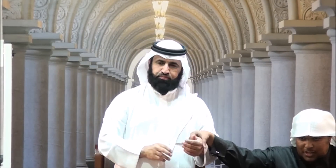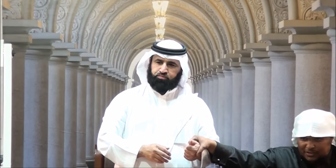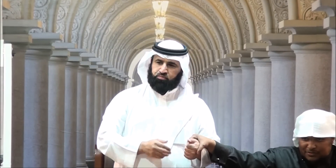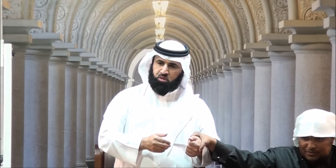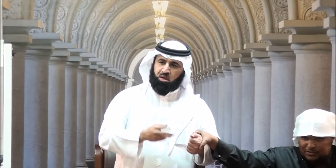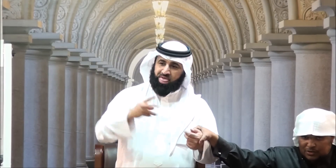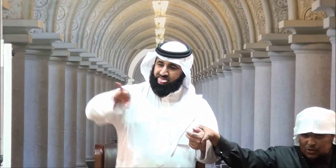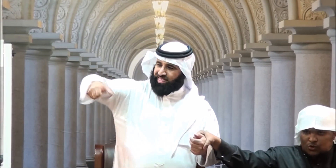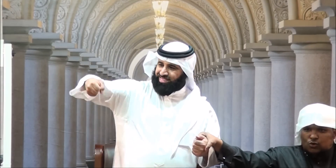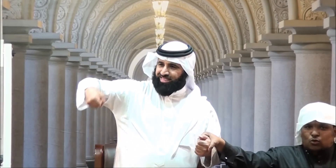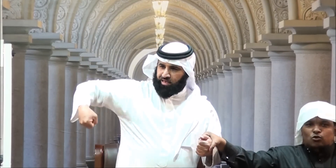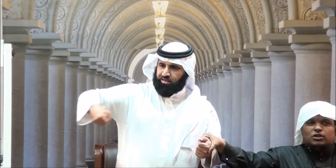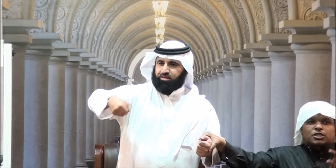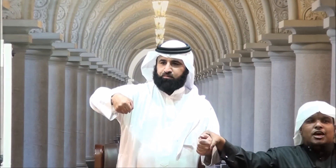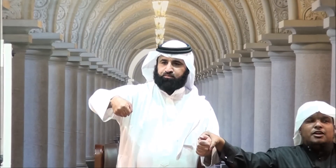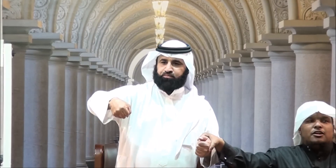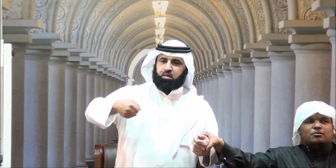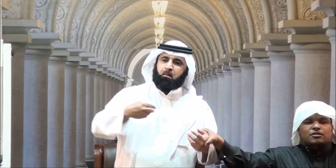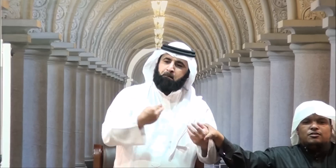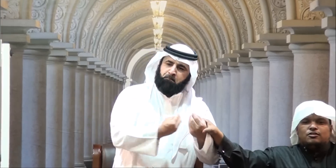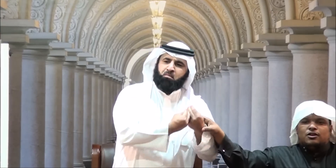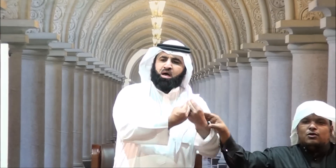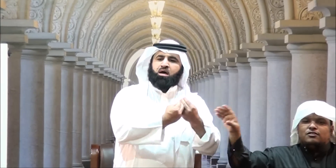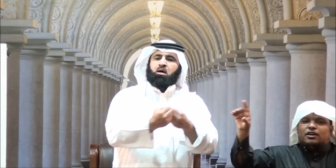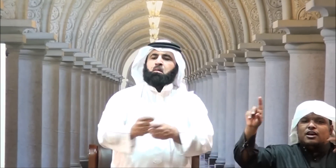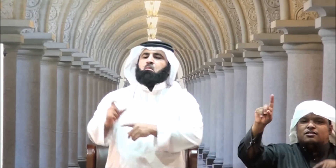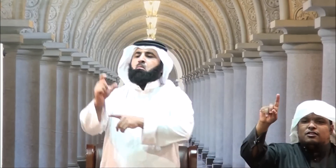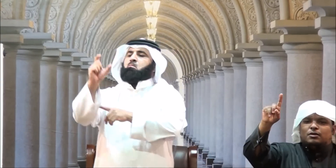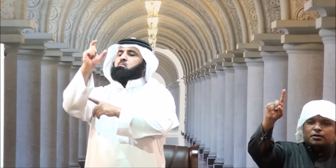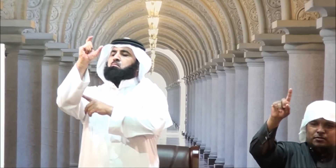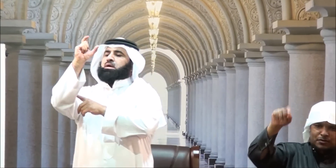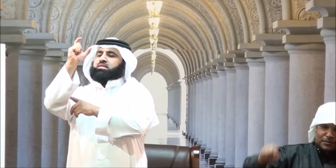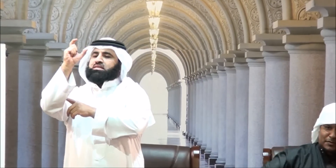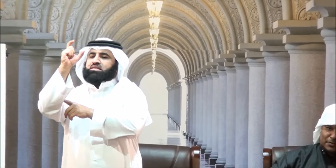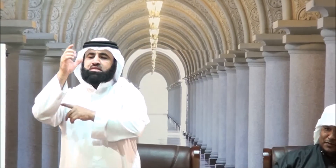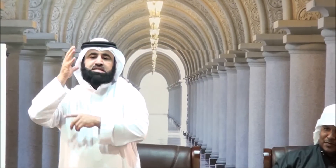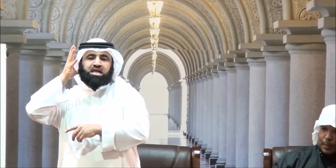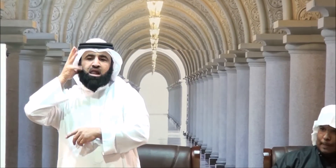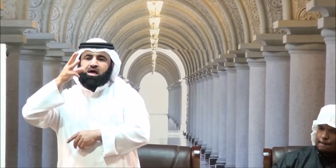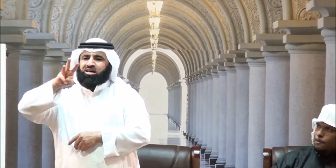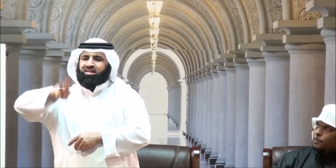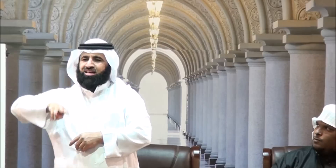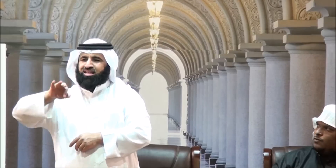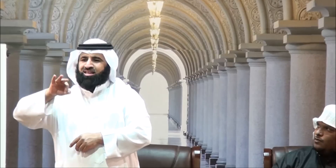فأخذت بيده وتوجهنا للمسجد سوى لصلاة المغرب.